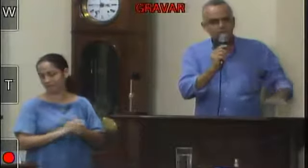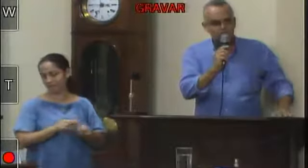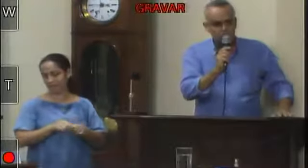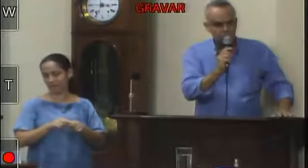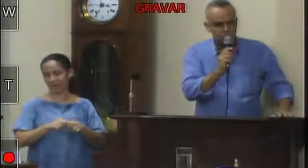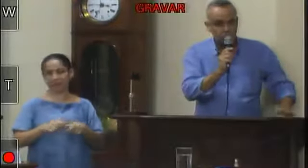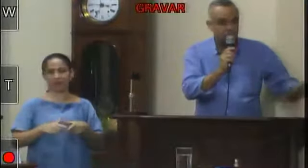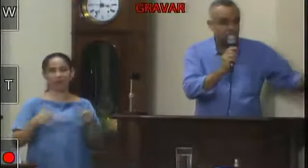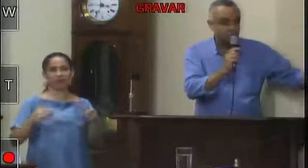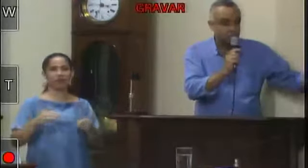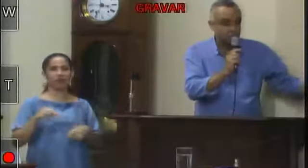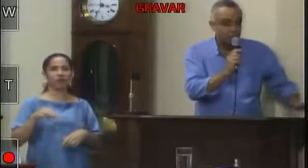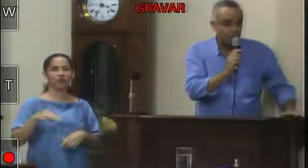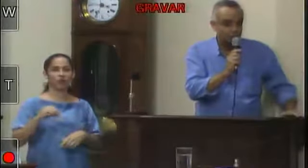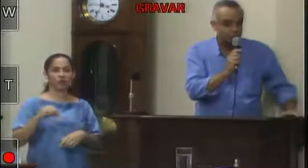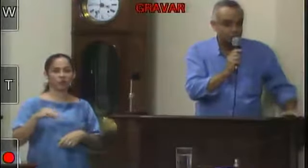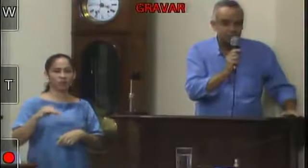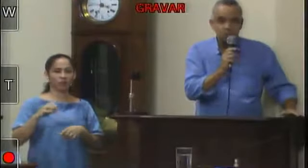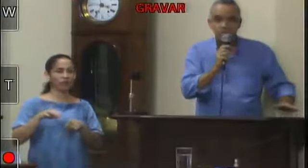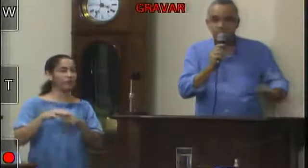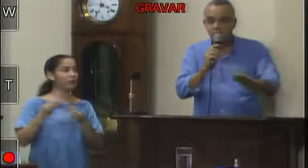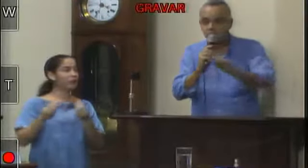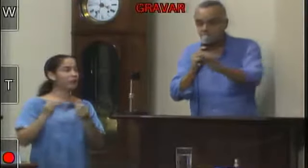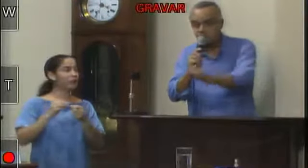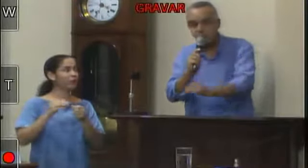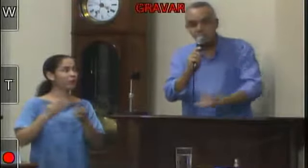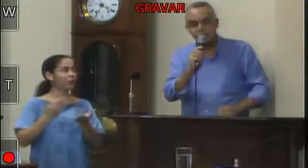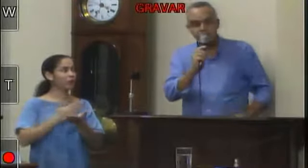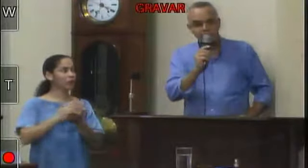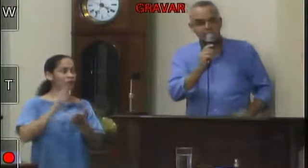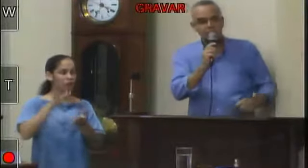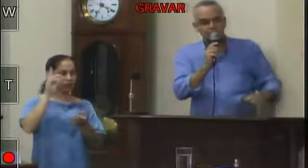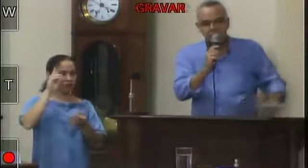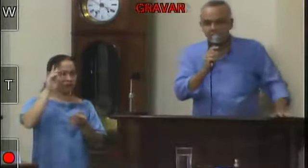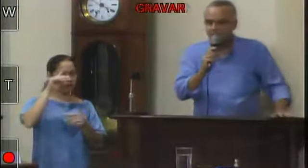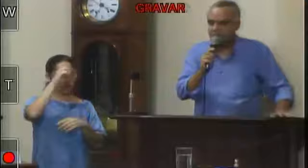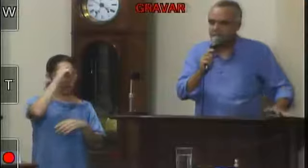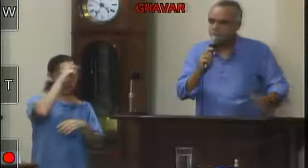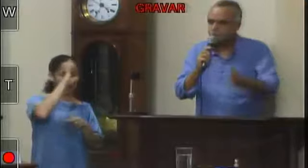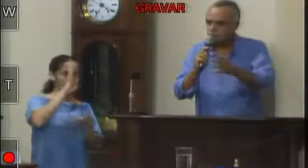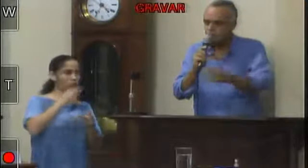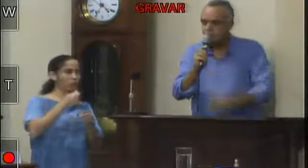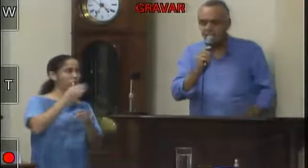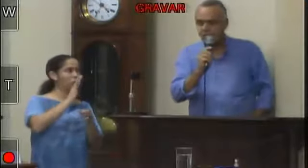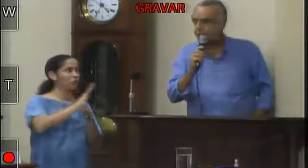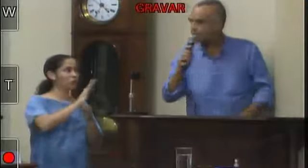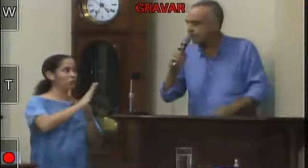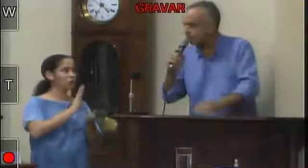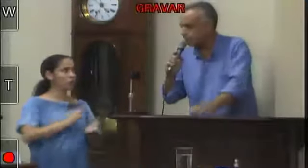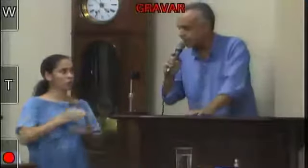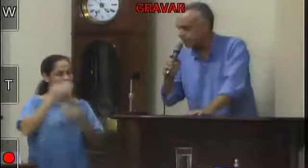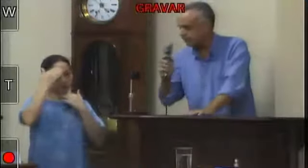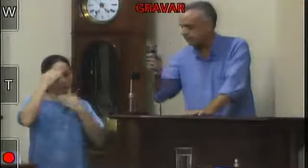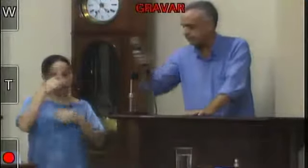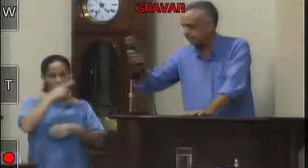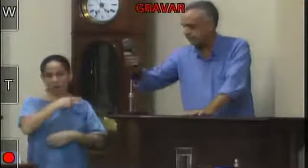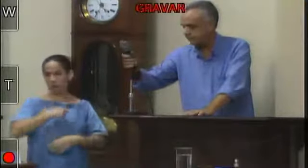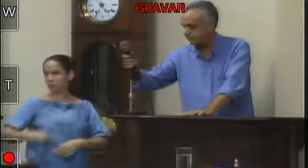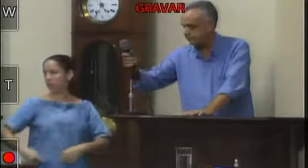grande momento nosso. Nós já vivemos no hospital e podemos fazer história novamente nessa casa junto com nossos pares. Obrigado,